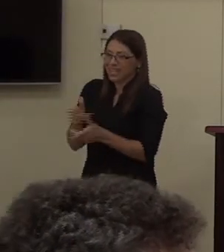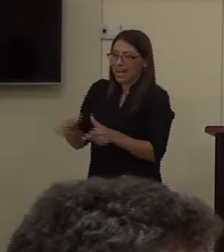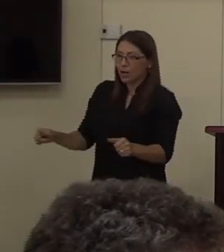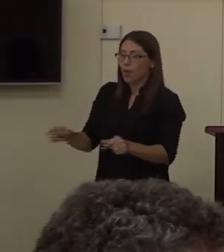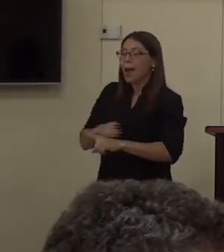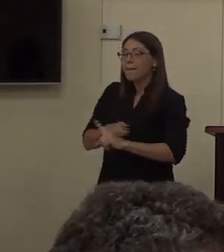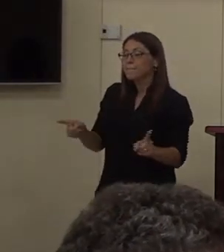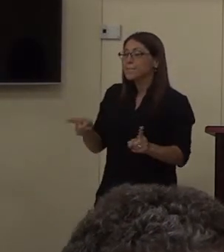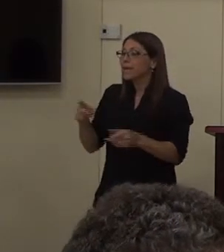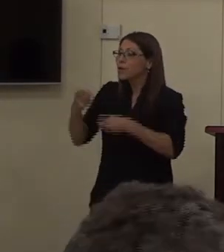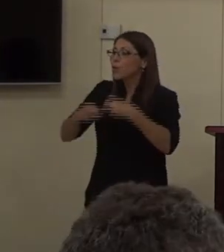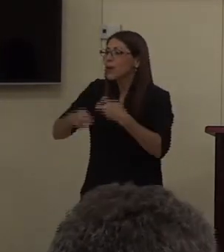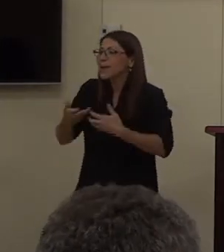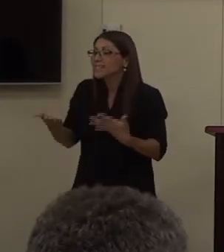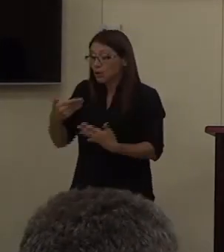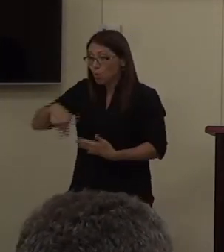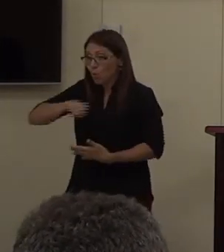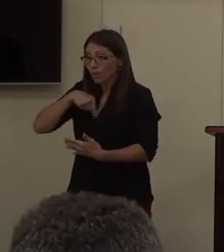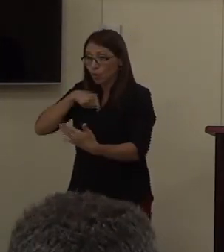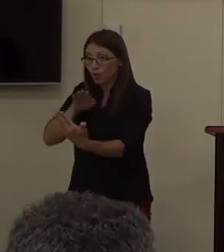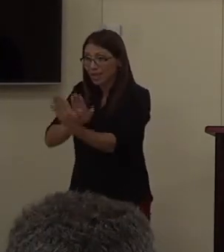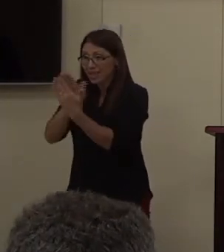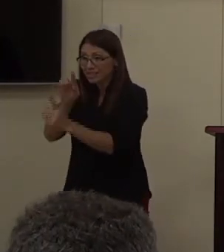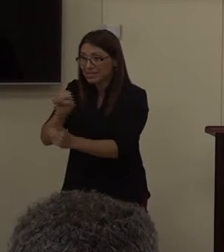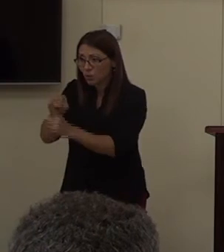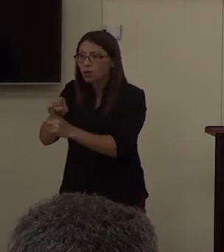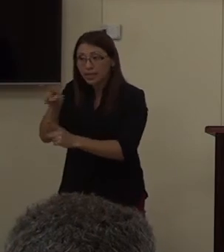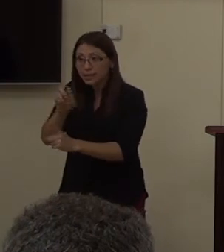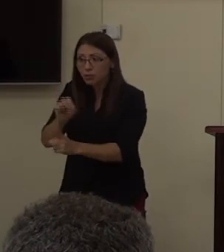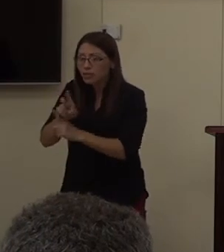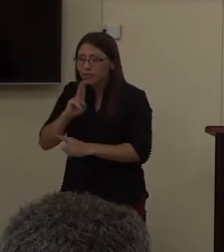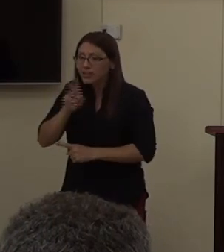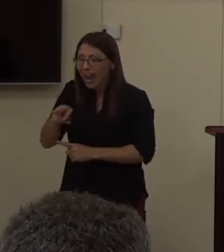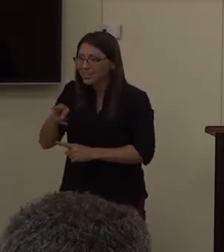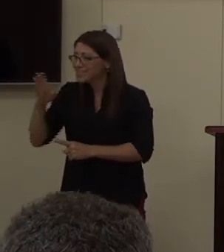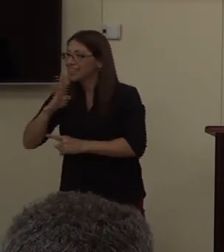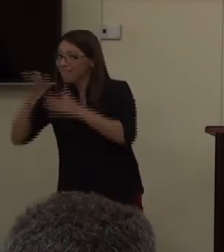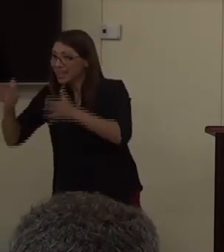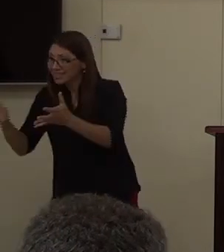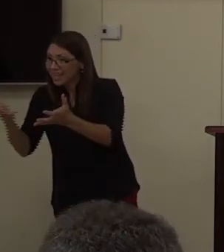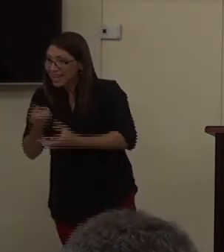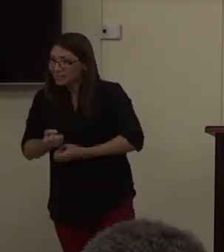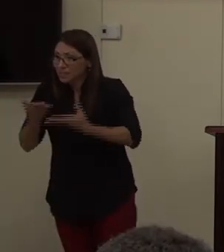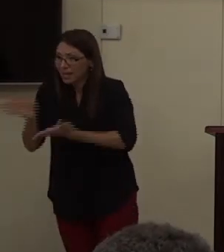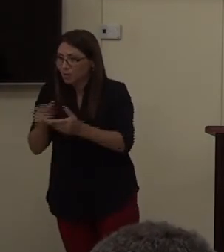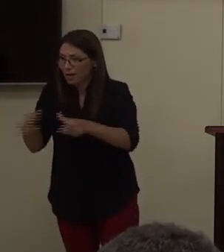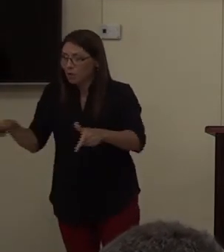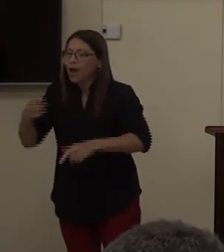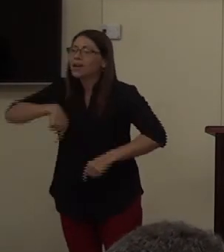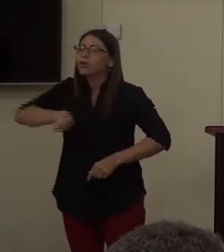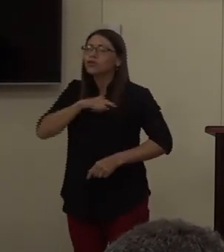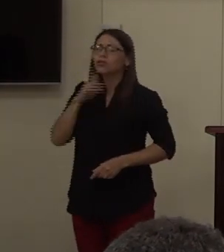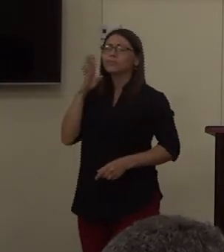problema está, cuando uno se enfrenta a estas situaciones, y estas son situaciones reales de hablantes que quieren expresar algo en la lengua, nosotros nos encontramos que no